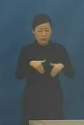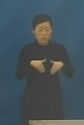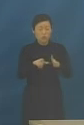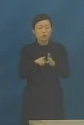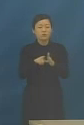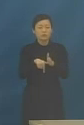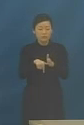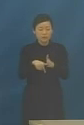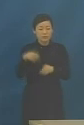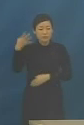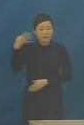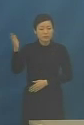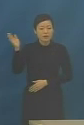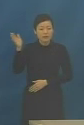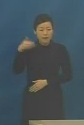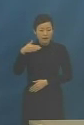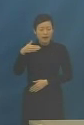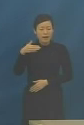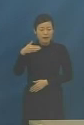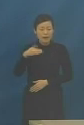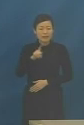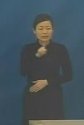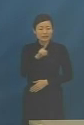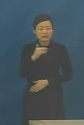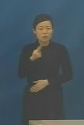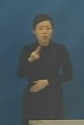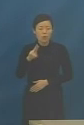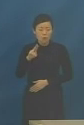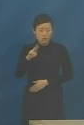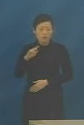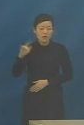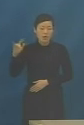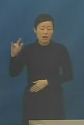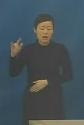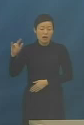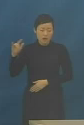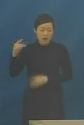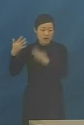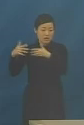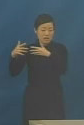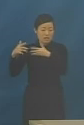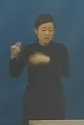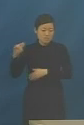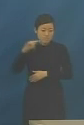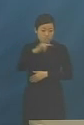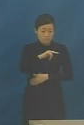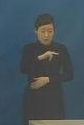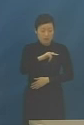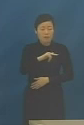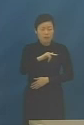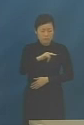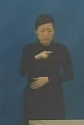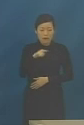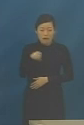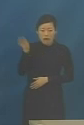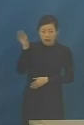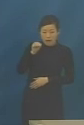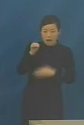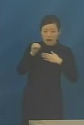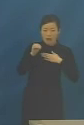アメリカが1号機が飛来を致しましたで私どもはその情報を得て早速に